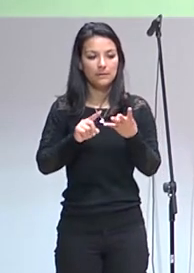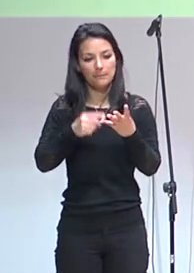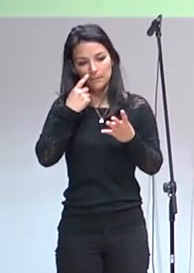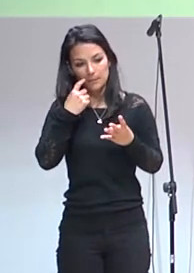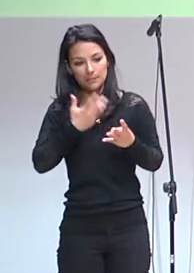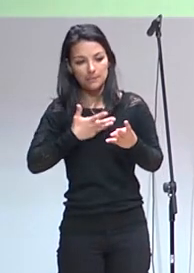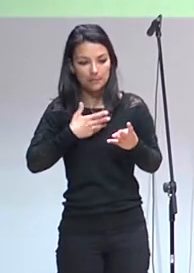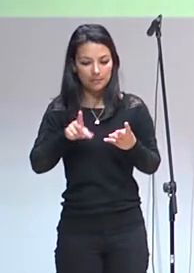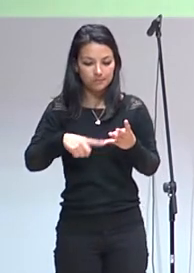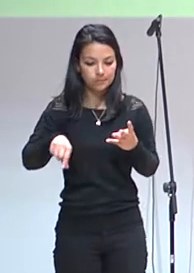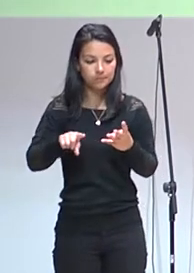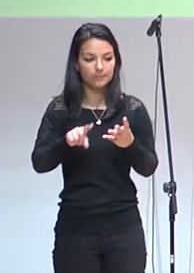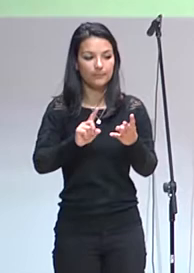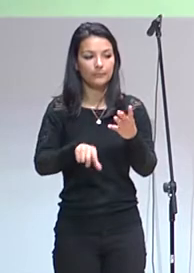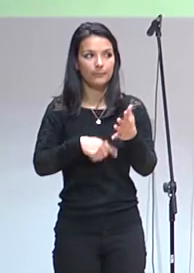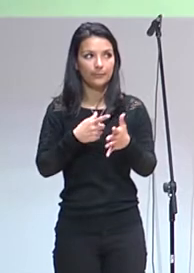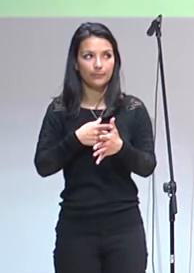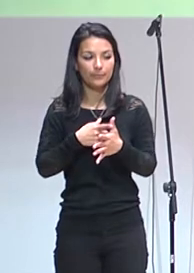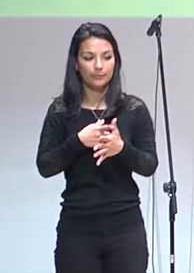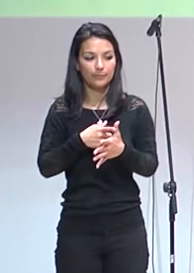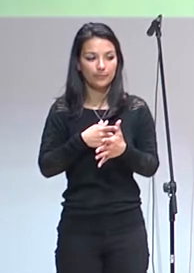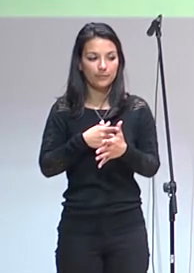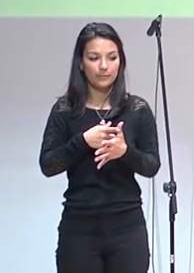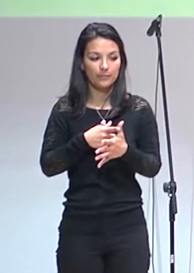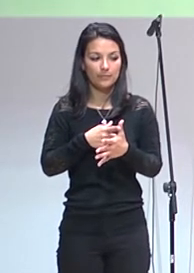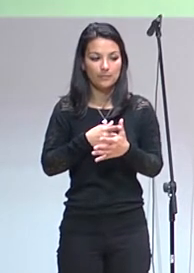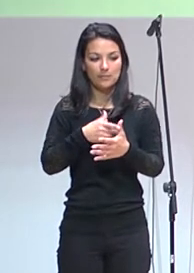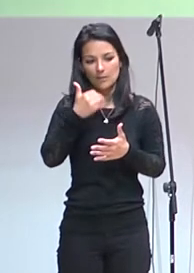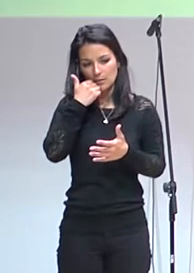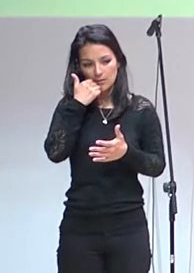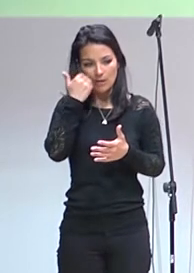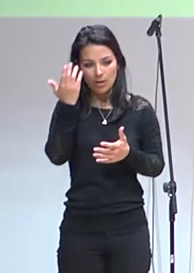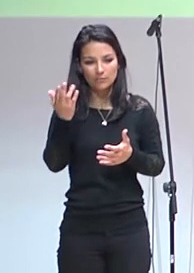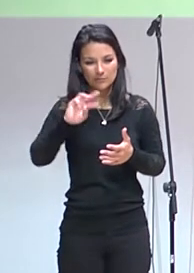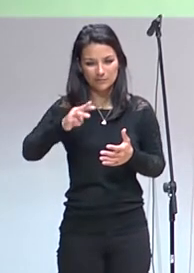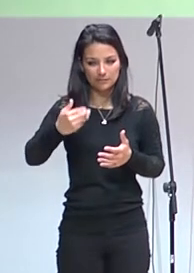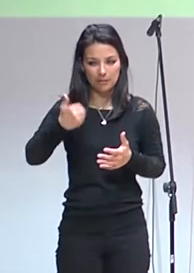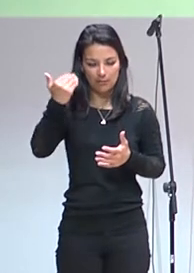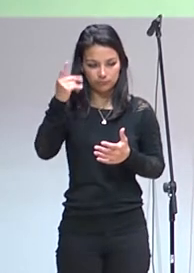padres de familia y trabajaron señores de la tercera edad.